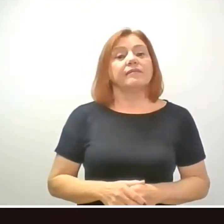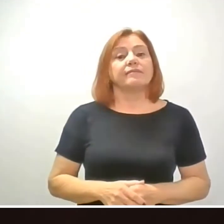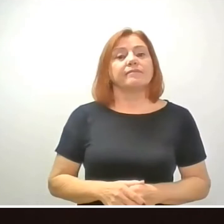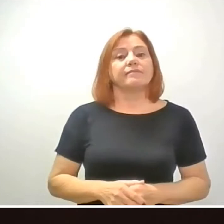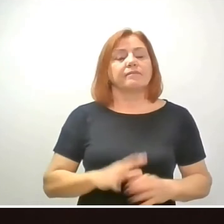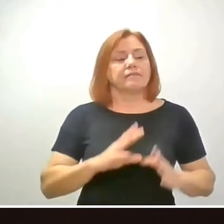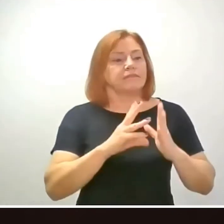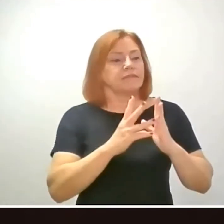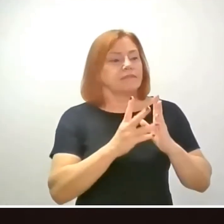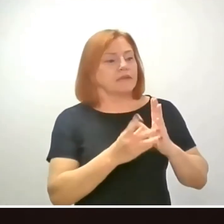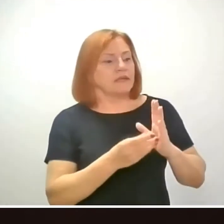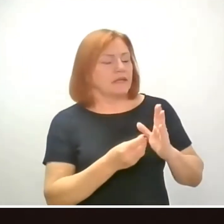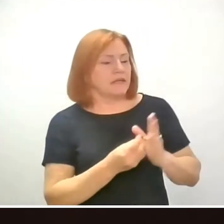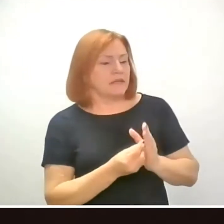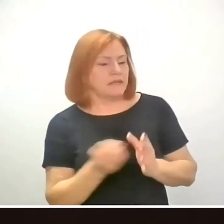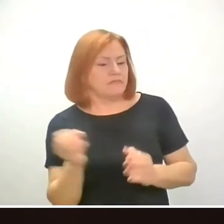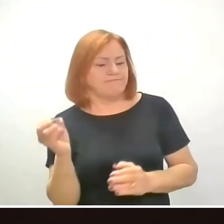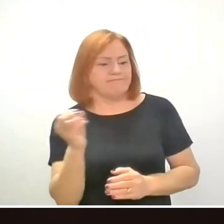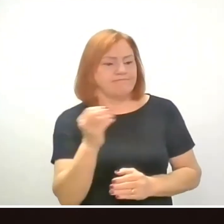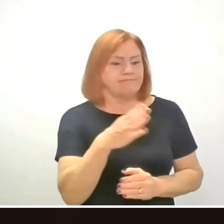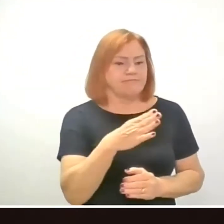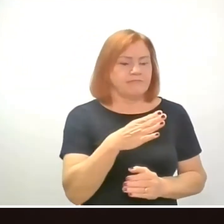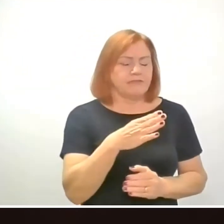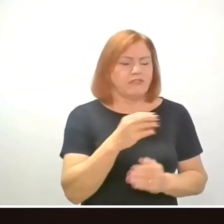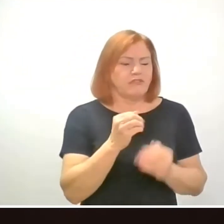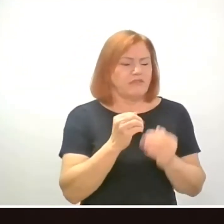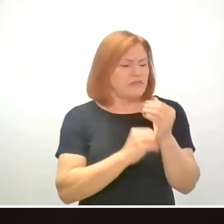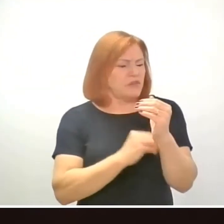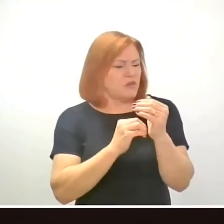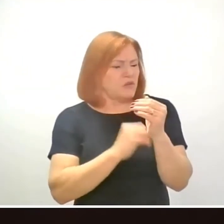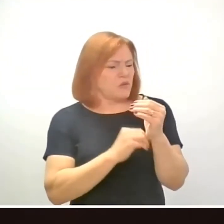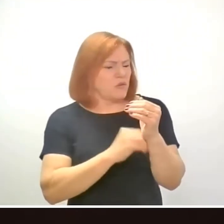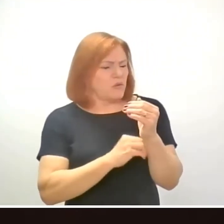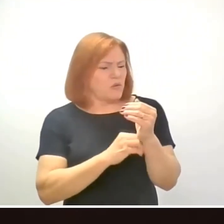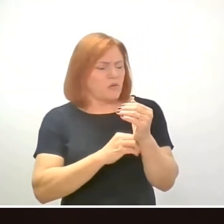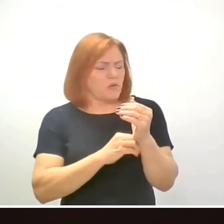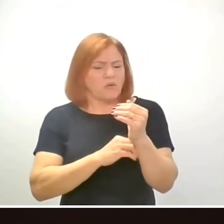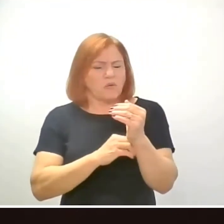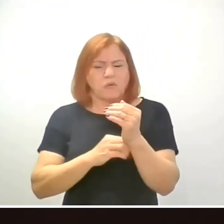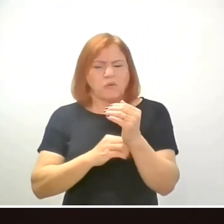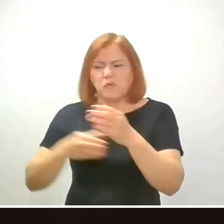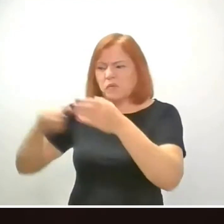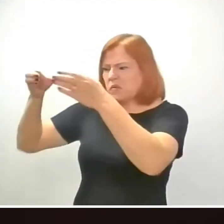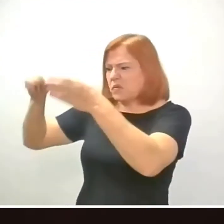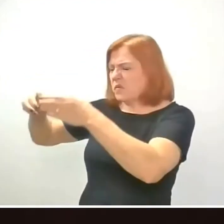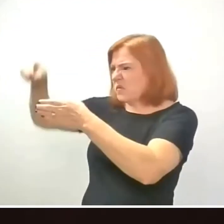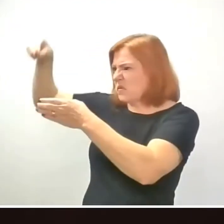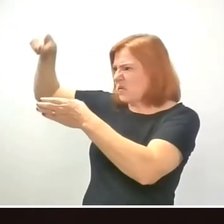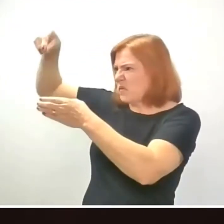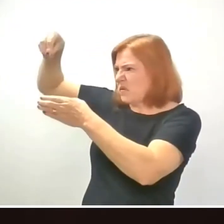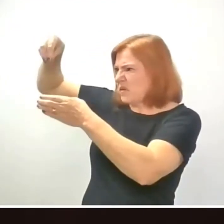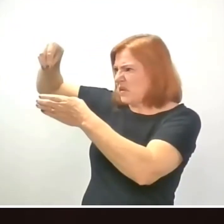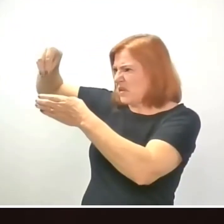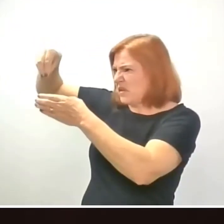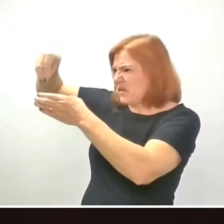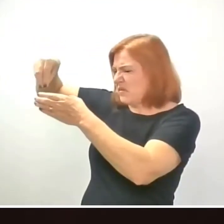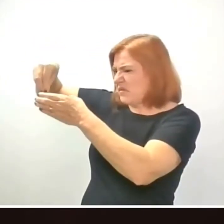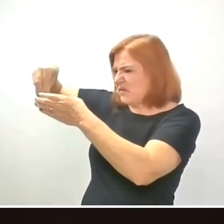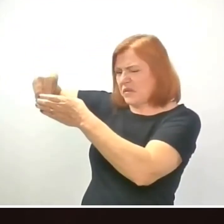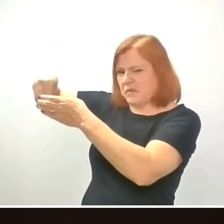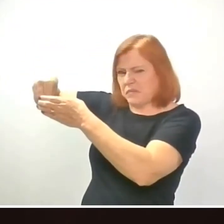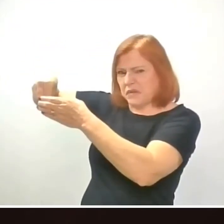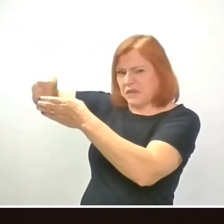Esconder o fermento em 3 medidas de farinha significa que a igreja em Tiatira levedou por